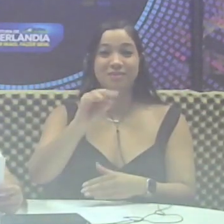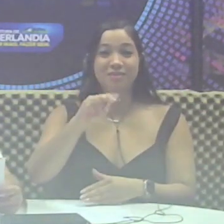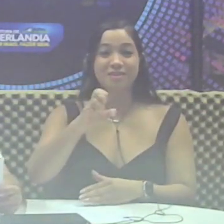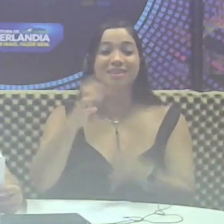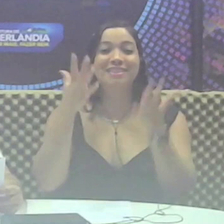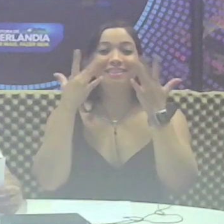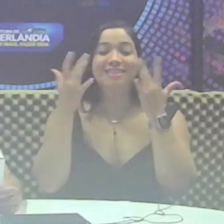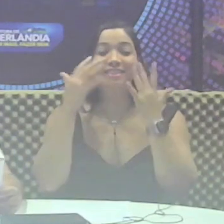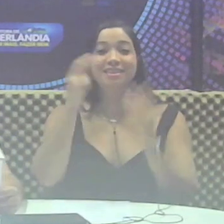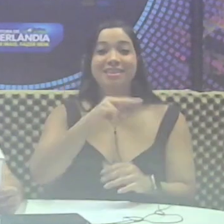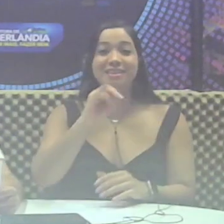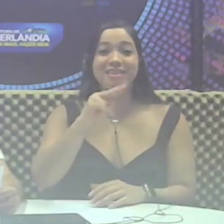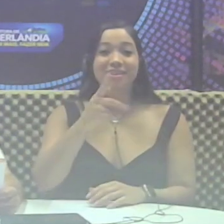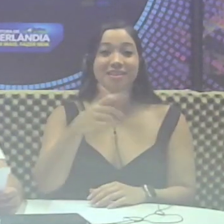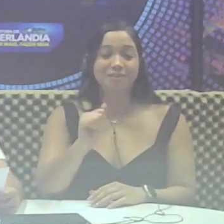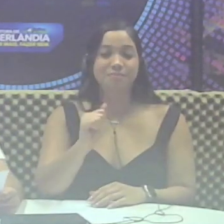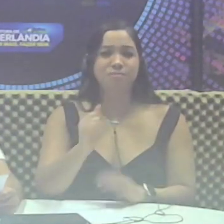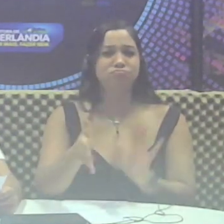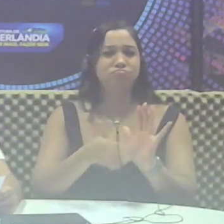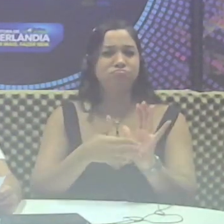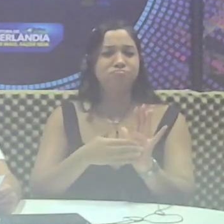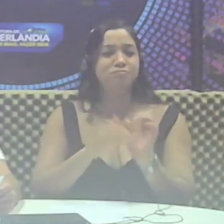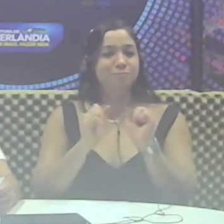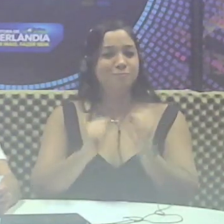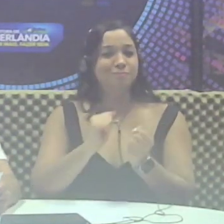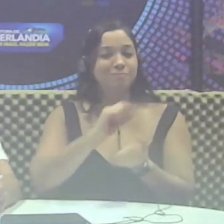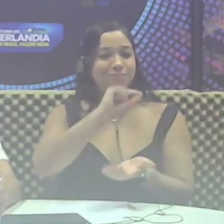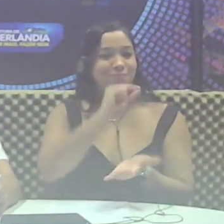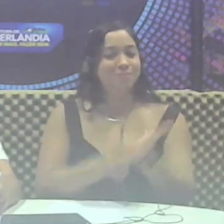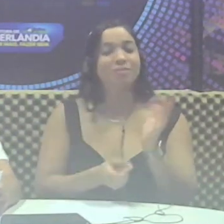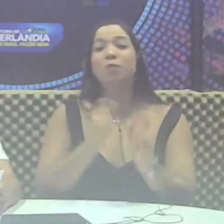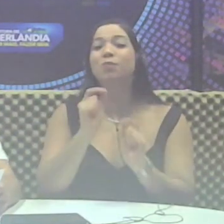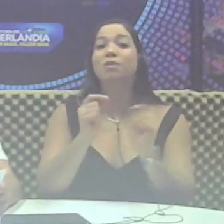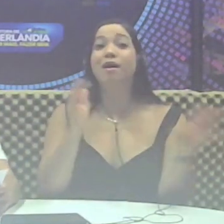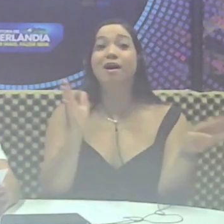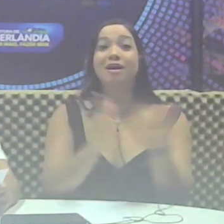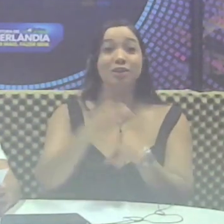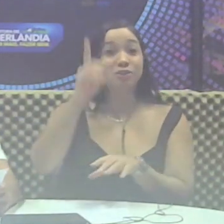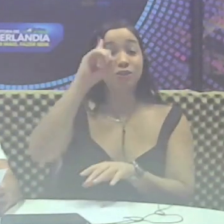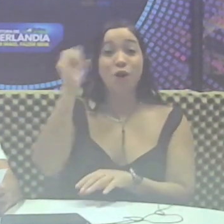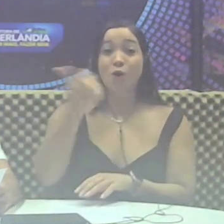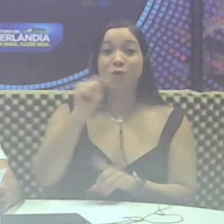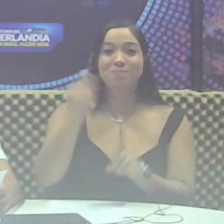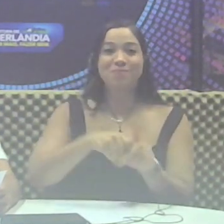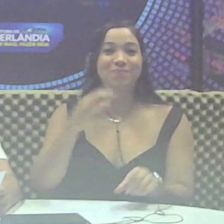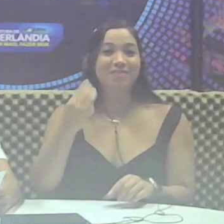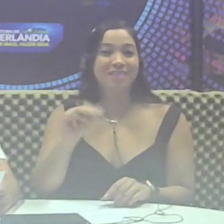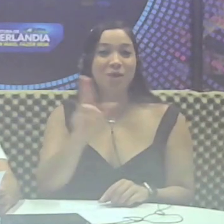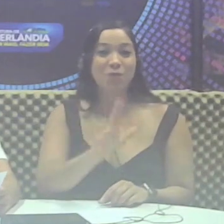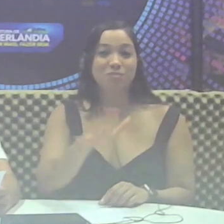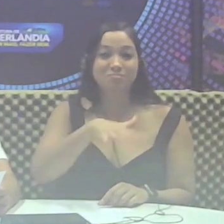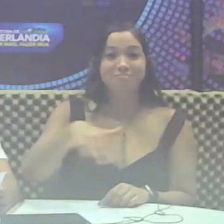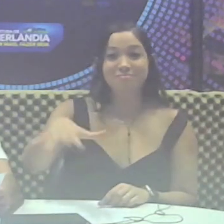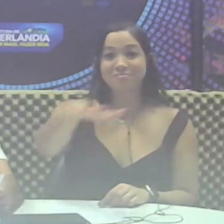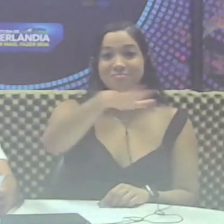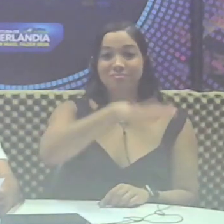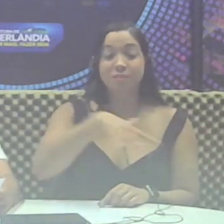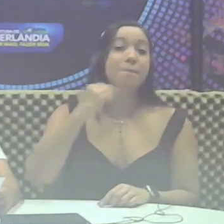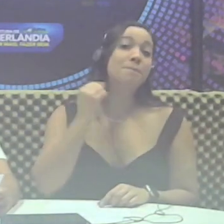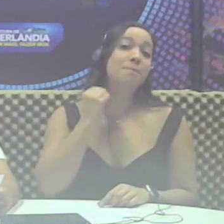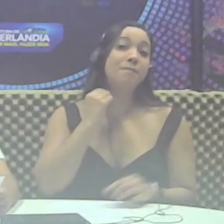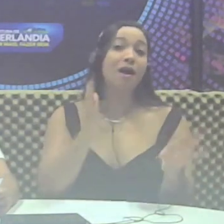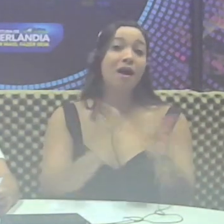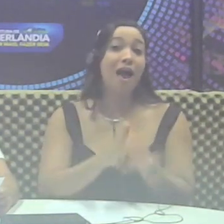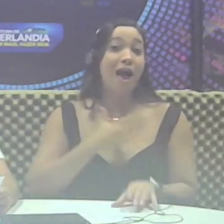Teatro Nininha Rocha. As propostas podem ser inscritas até o dia 11 de março para uso do espaço entre maio